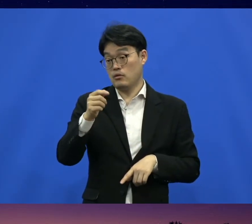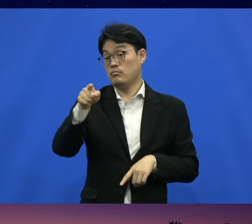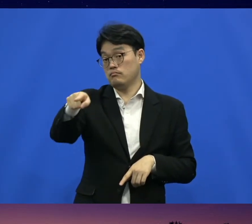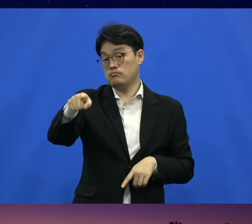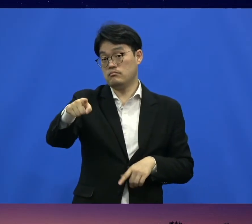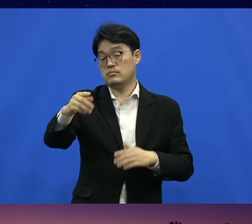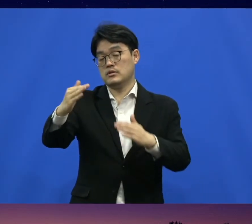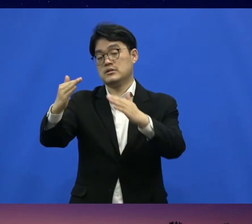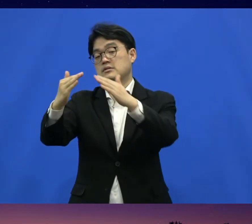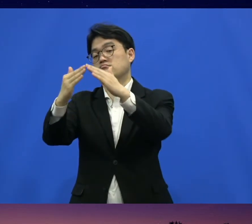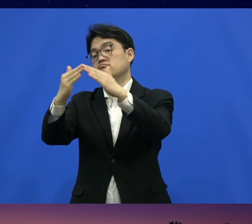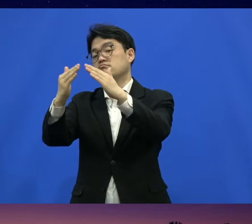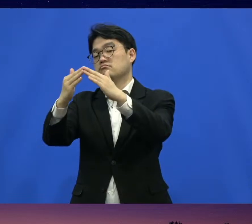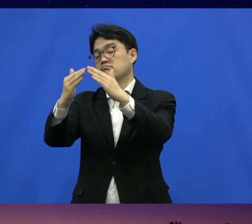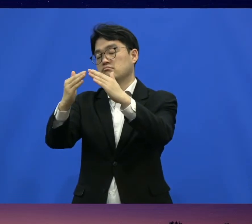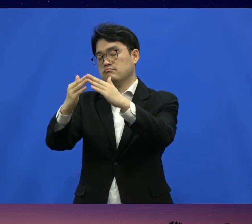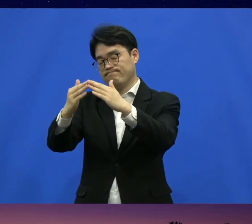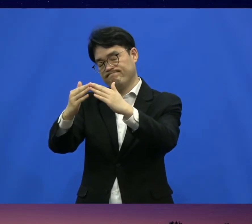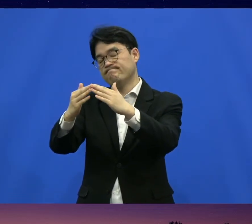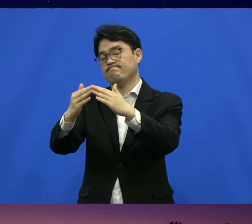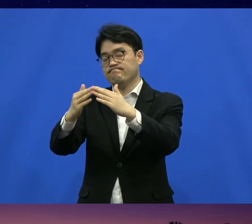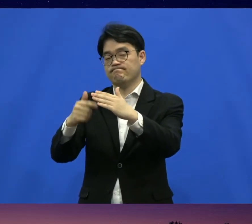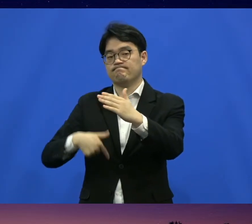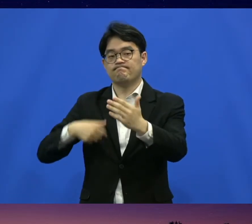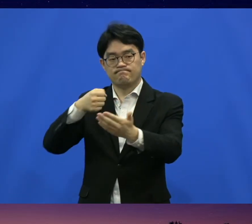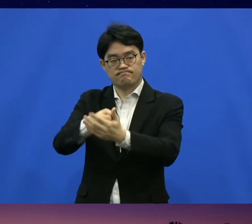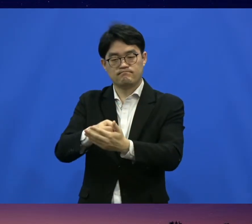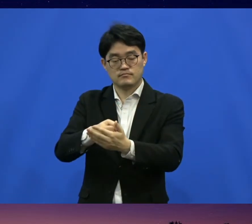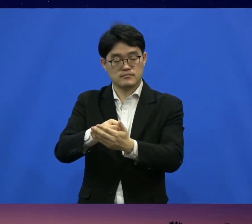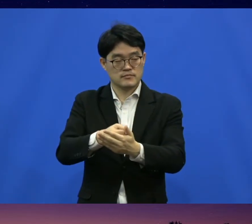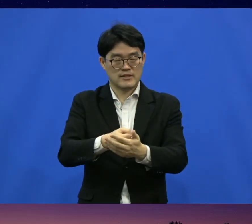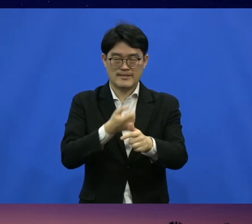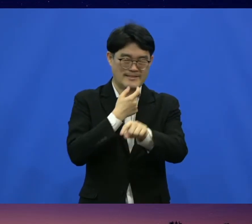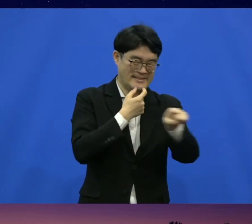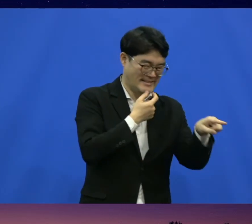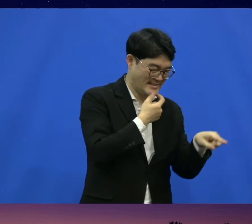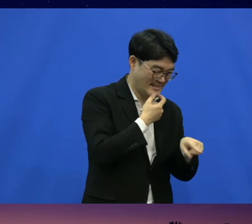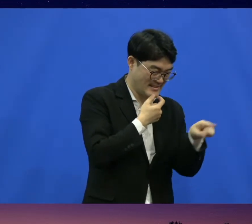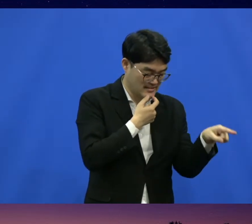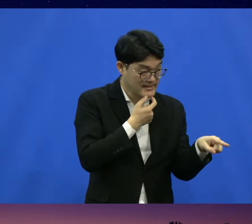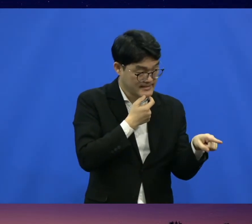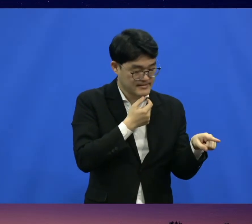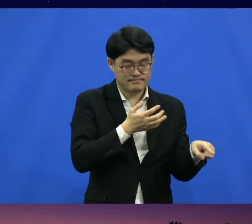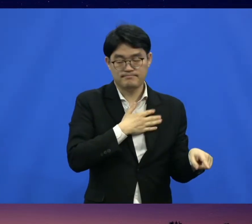간직하기로 했던 이 결단은 아무나 할 수 없는 일, 모두가 다 피하는 일이라는 거예요.